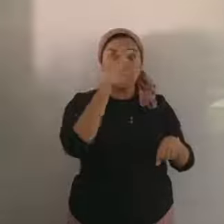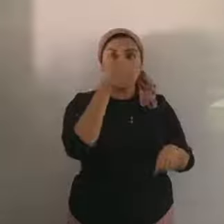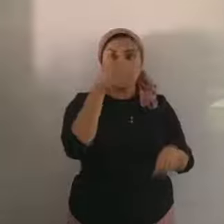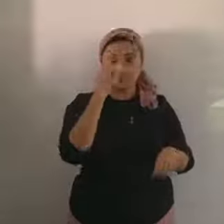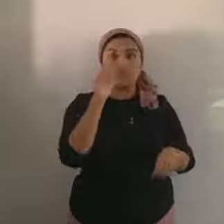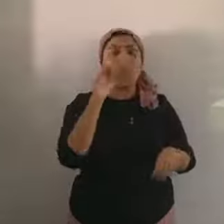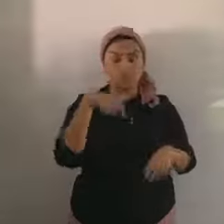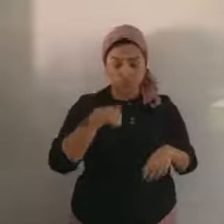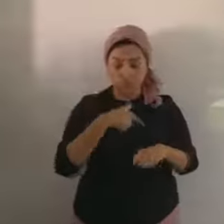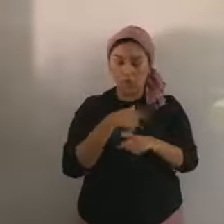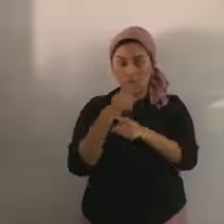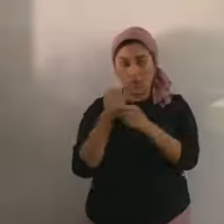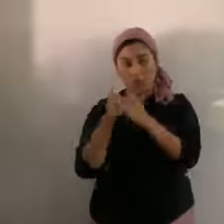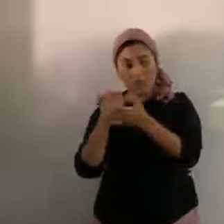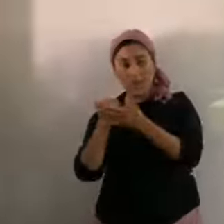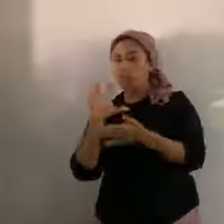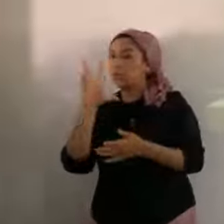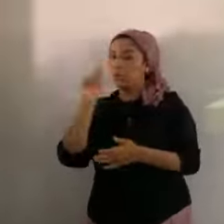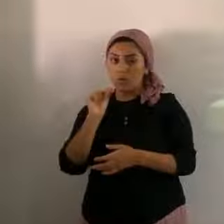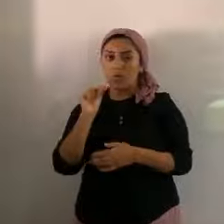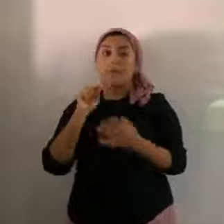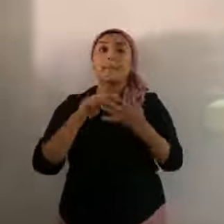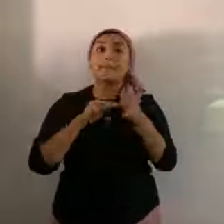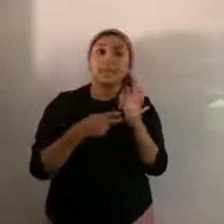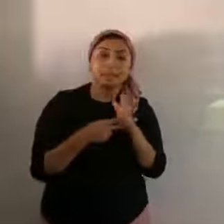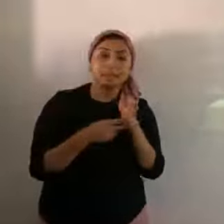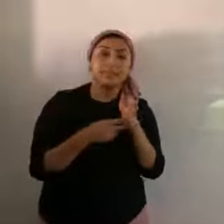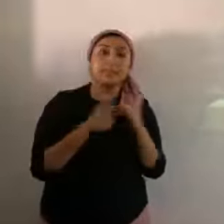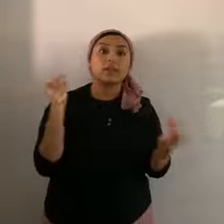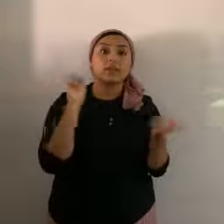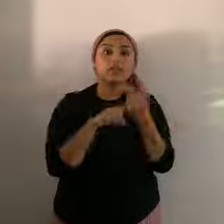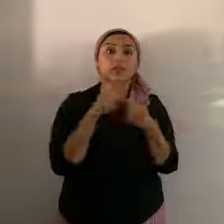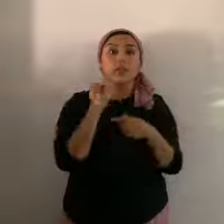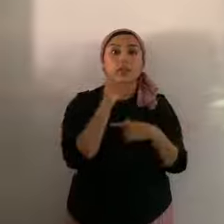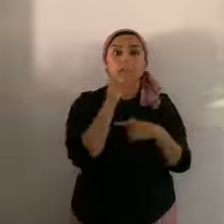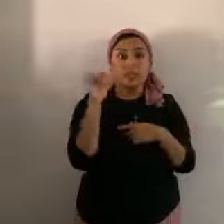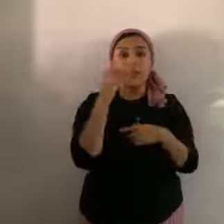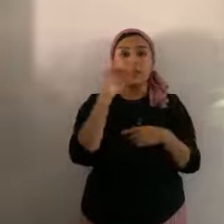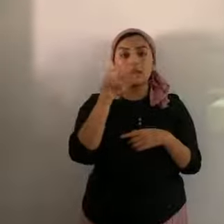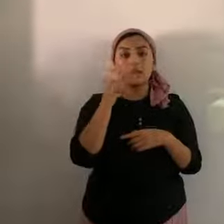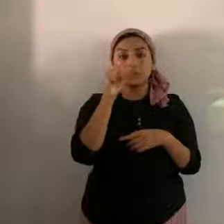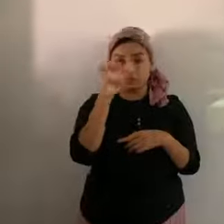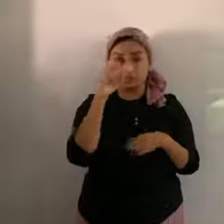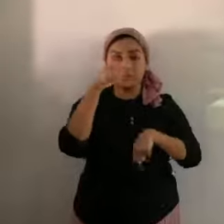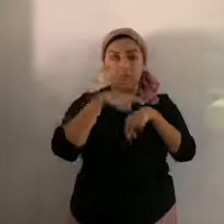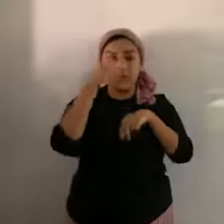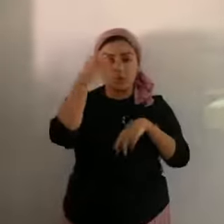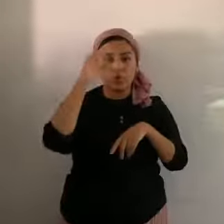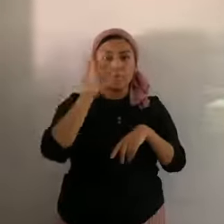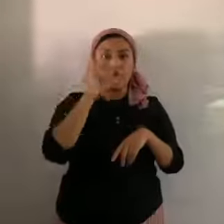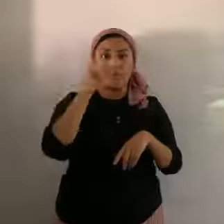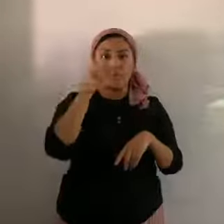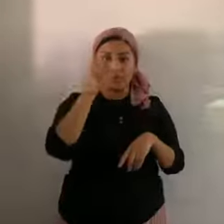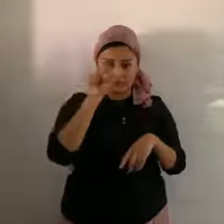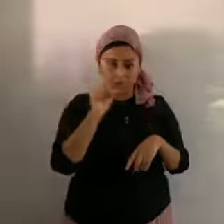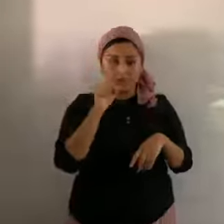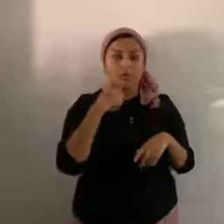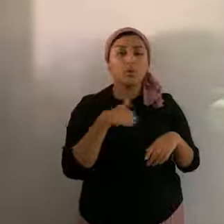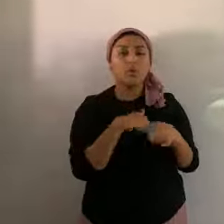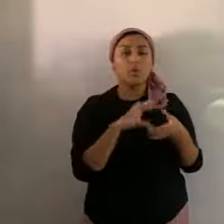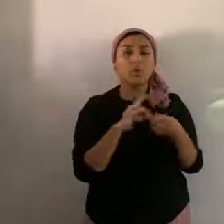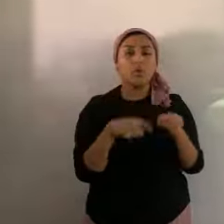de acuerdo en eso? No. La cuestión es esta: hasta mayo y junio es la época de higos. Y aquí estamos